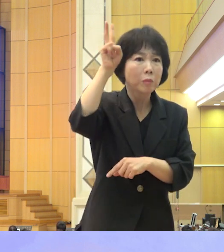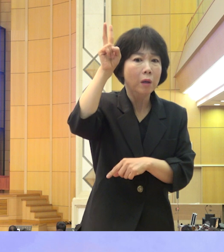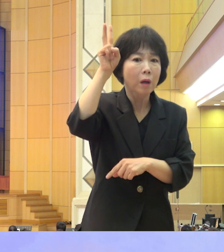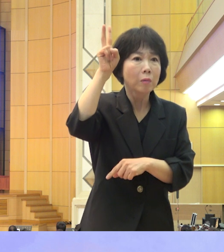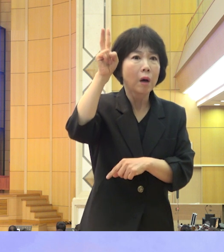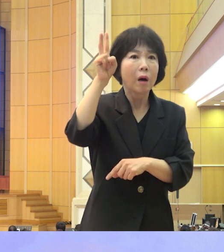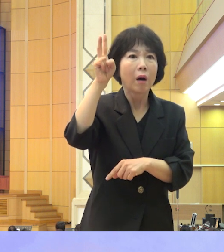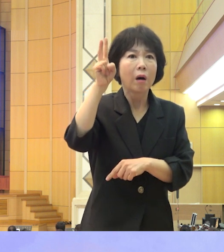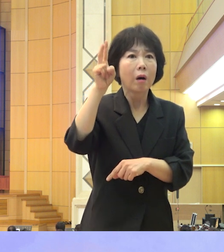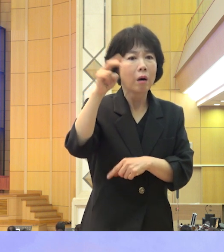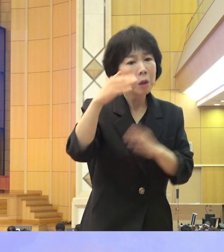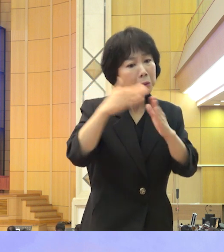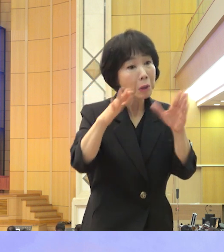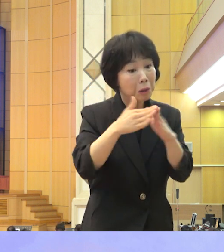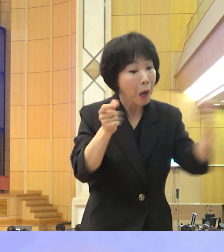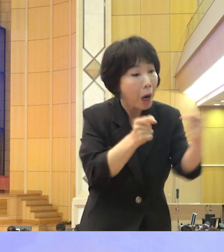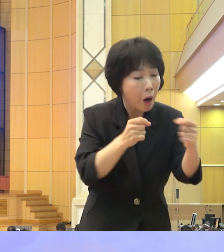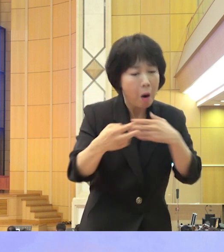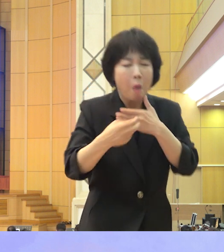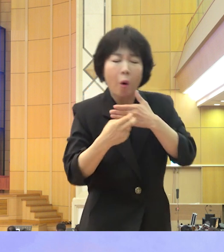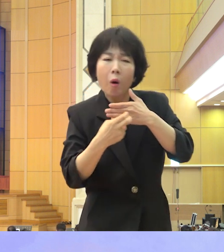동네 병원에 갔는데